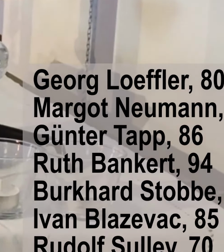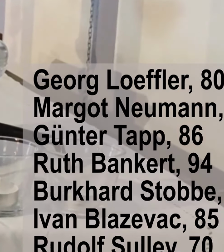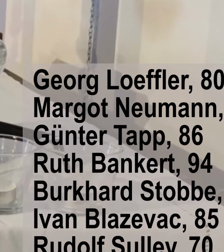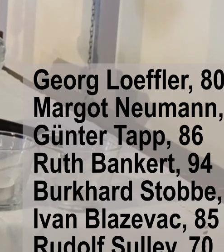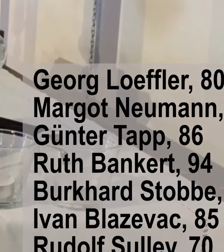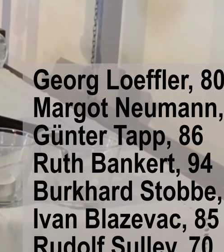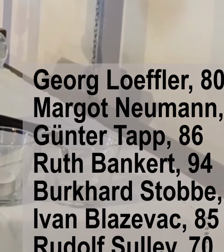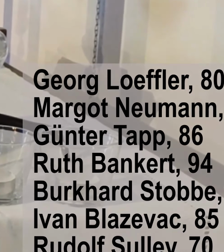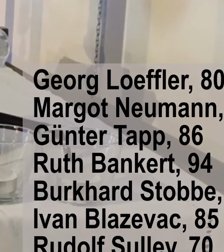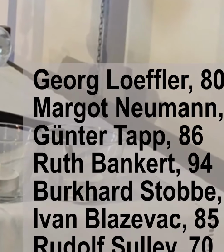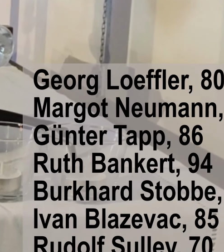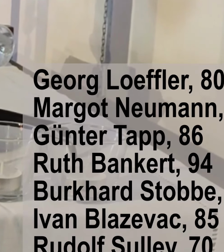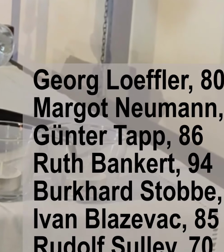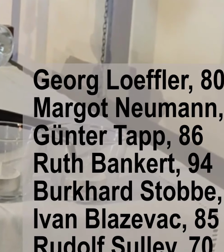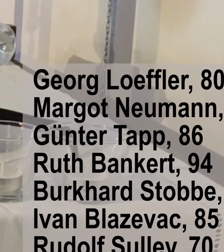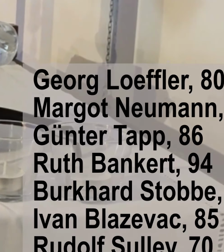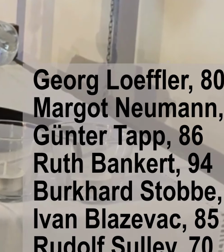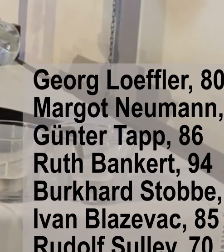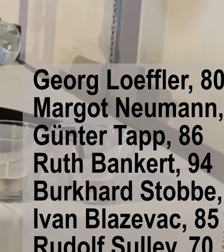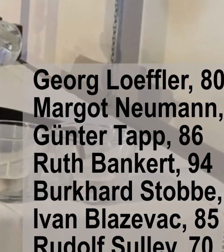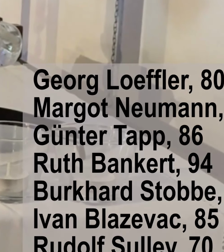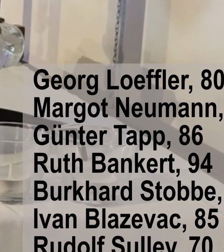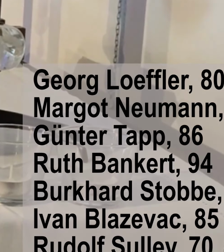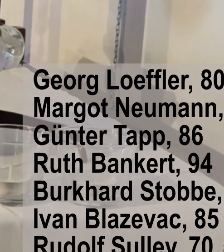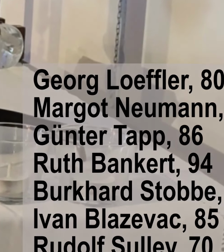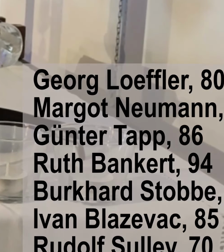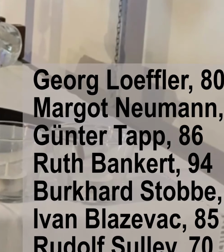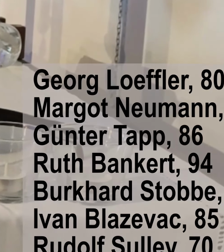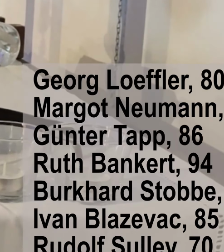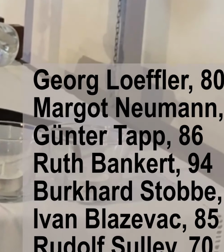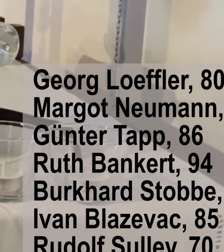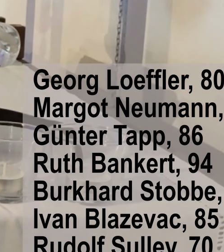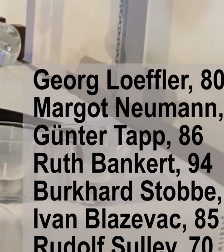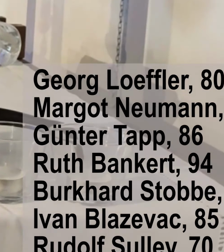Ivan Blazewak, 85 Jahre.